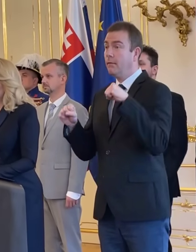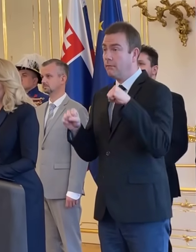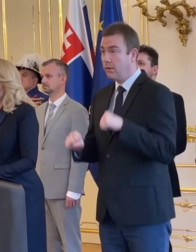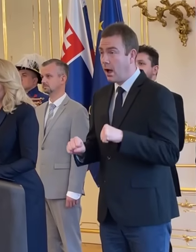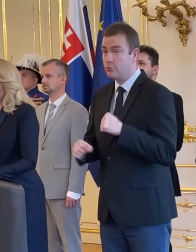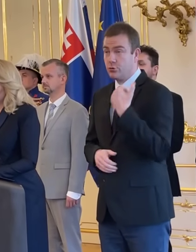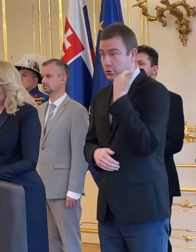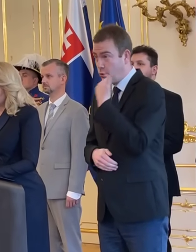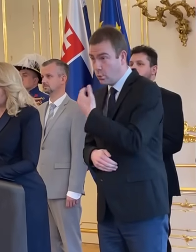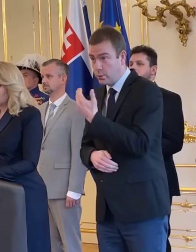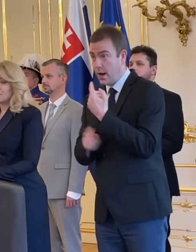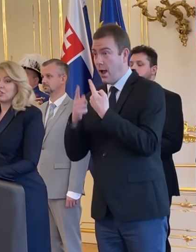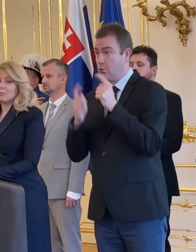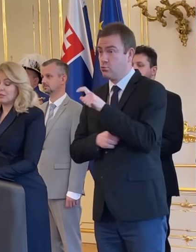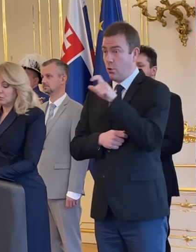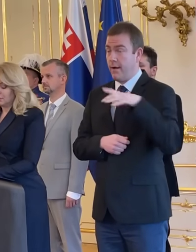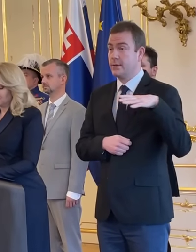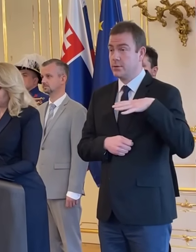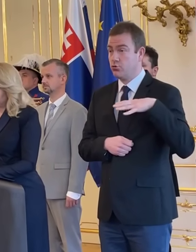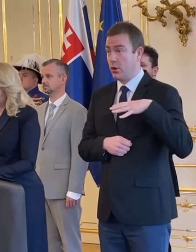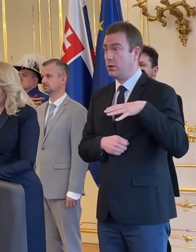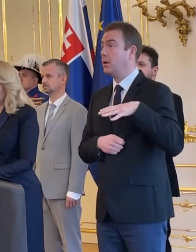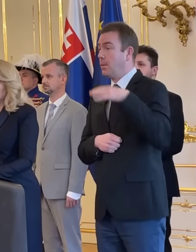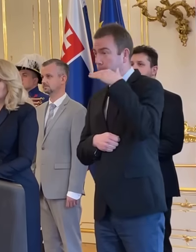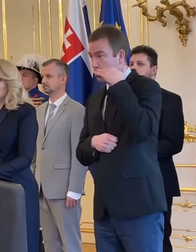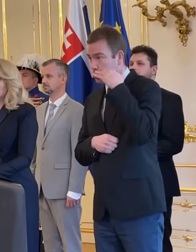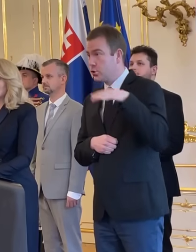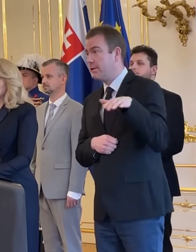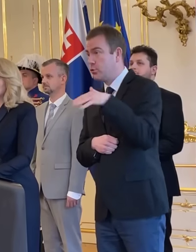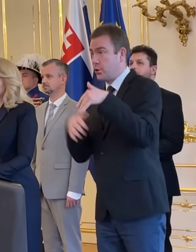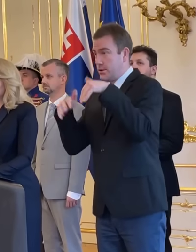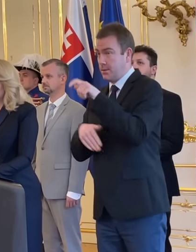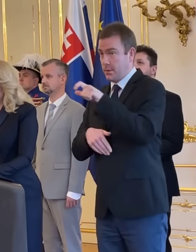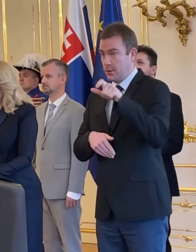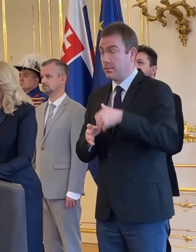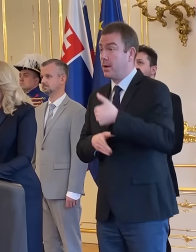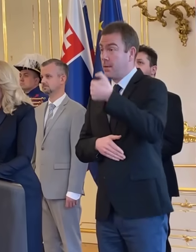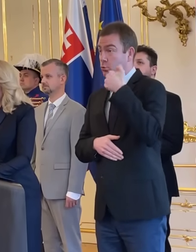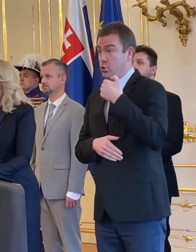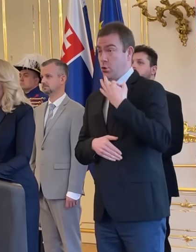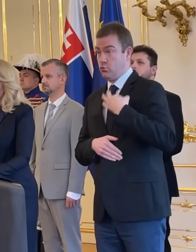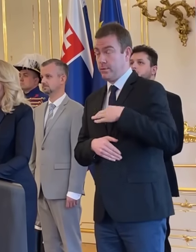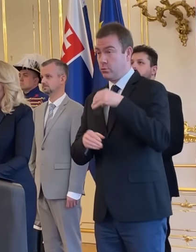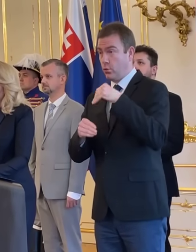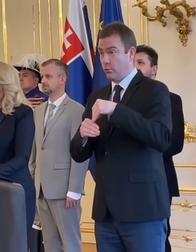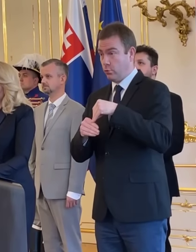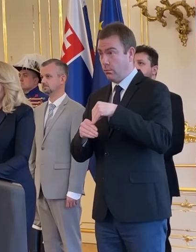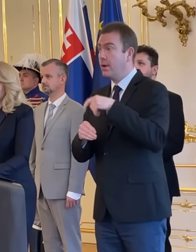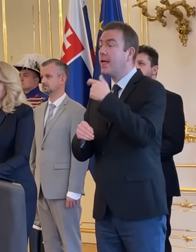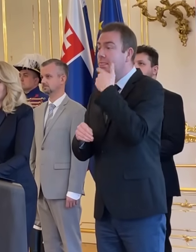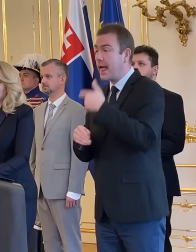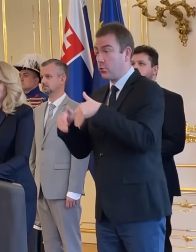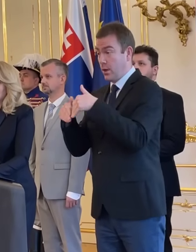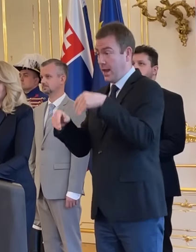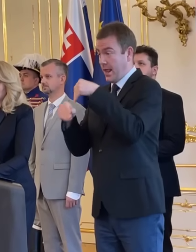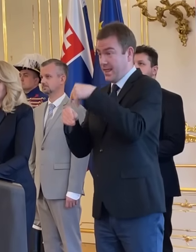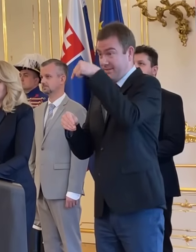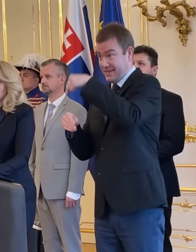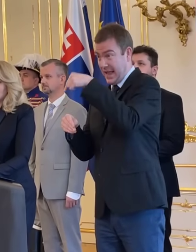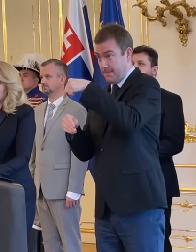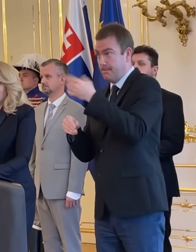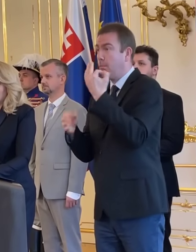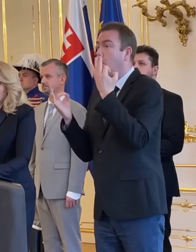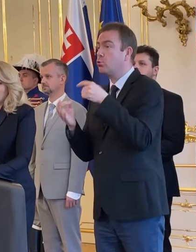Vážené občianky, vážení občania, vážení prítomní. Minulý týždeň vo štvrtok bola v Národnej rade Slovenskej